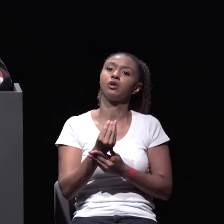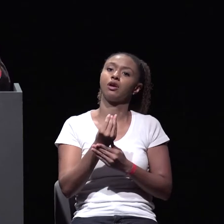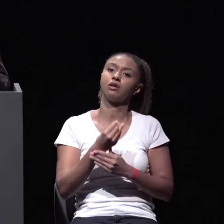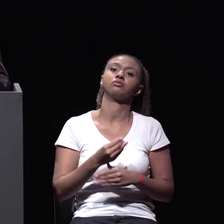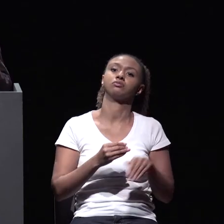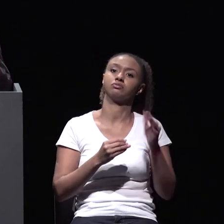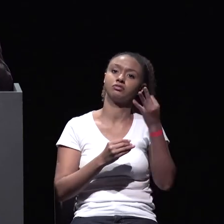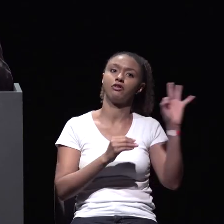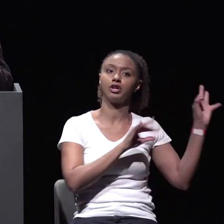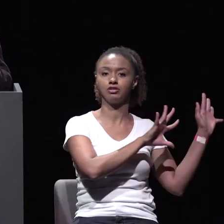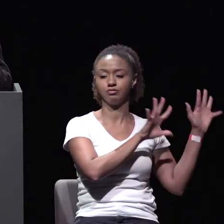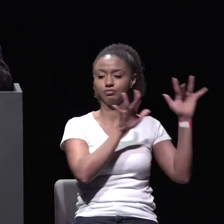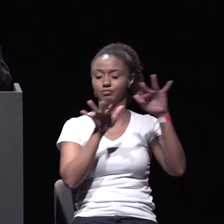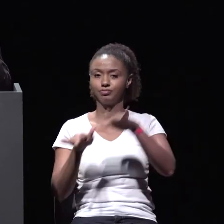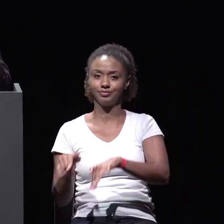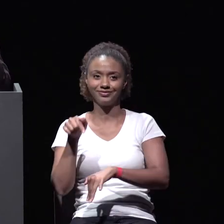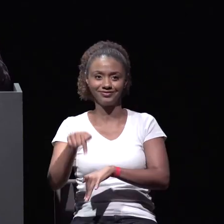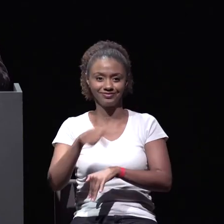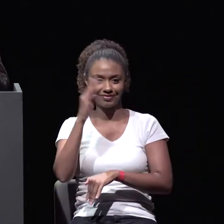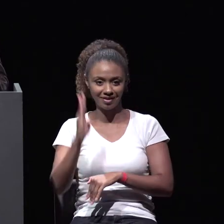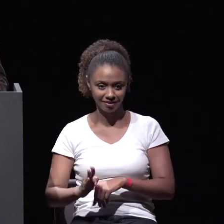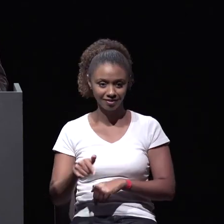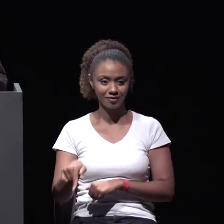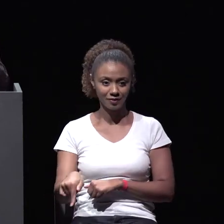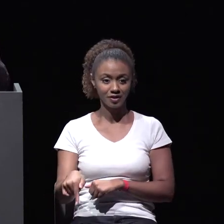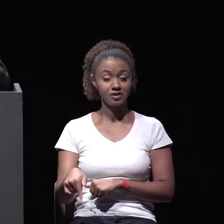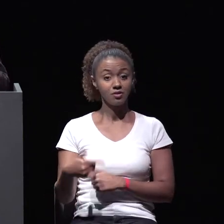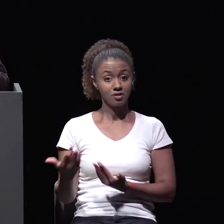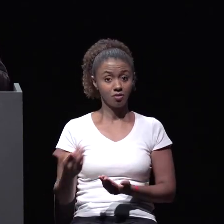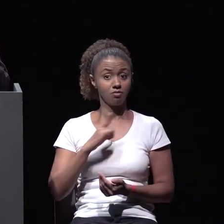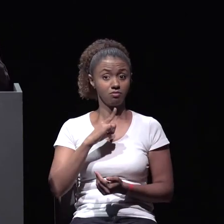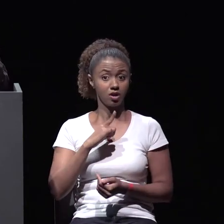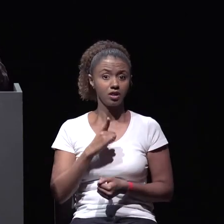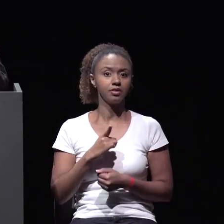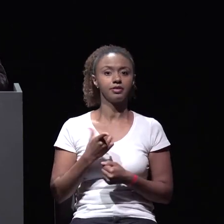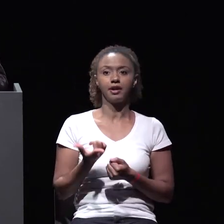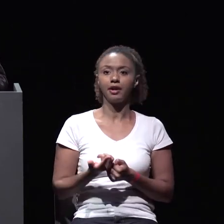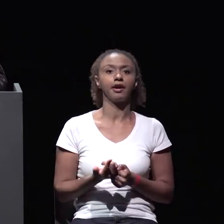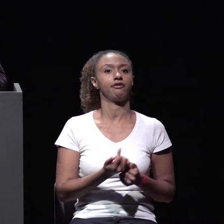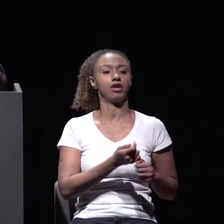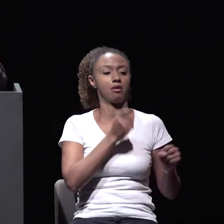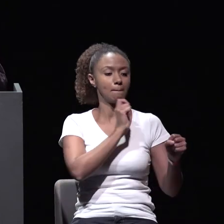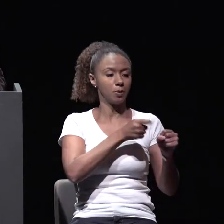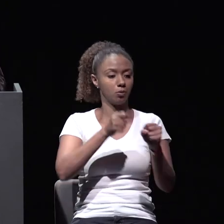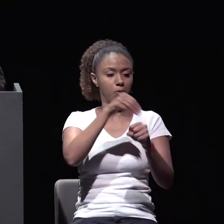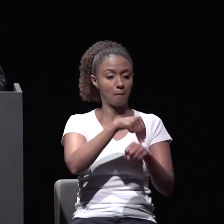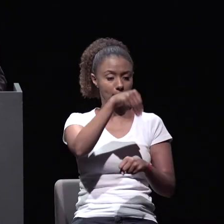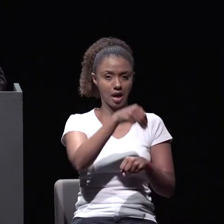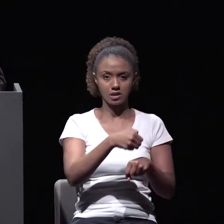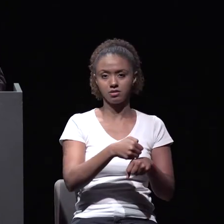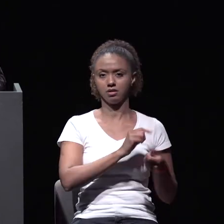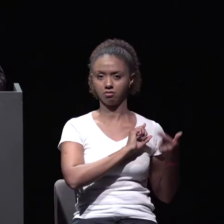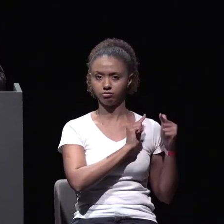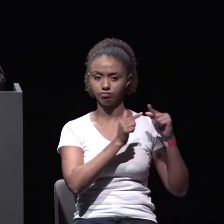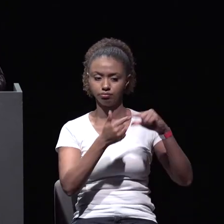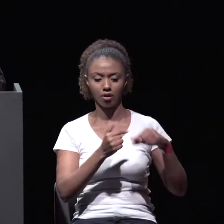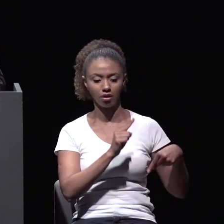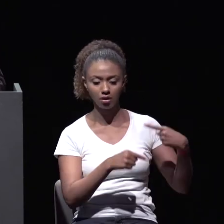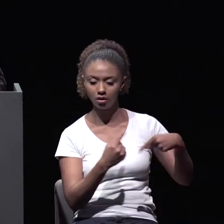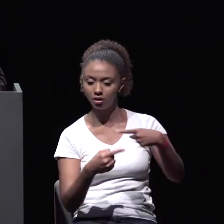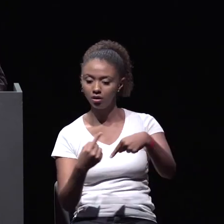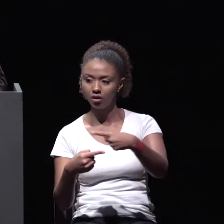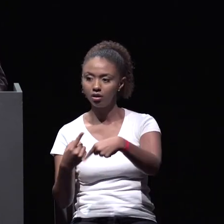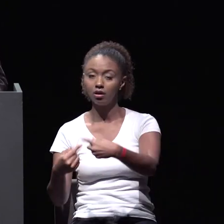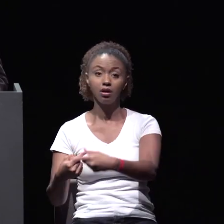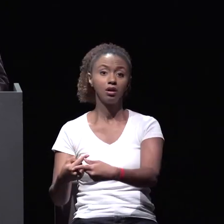esse sistema ou seja o sistema de mestre e discípulo o sistema dos mestres entalhadores tradicional ele sobre tivesse